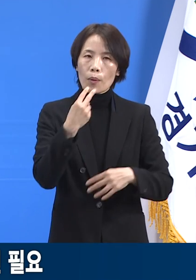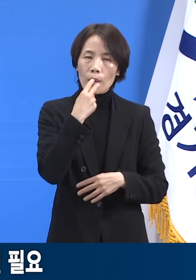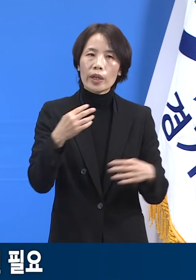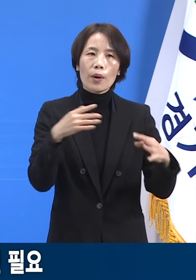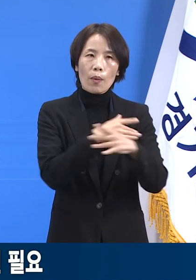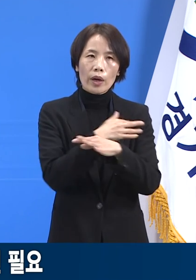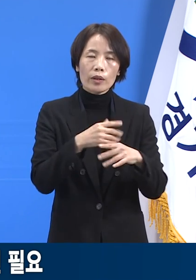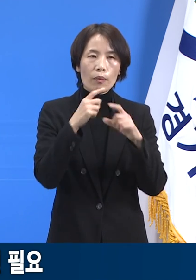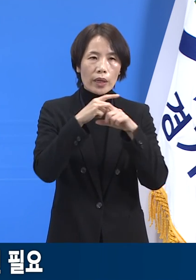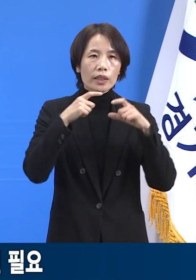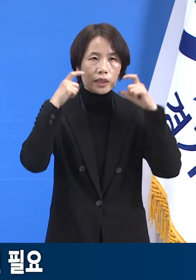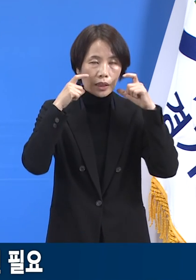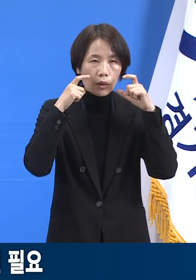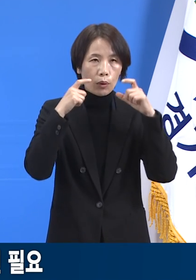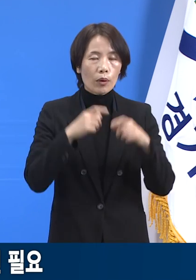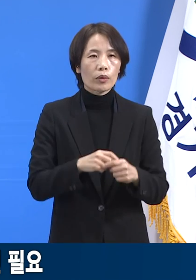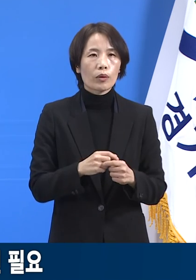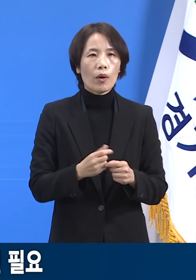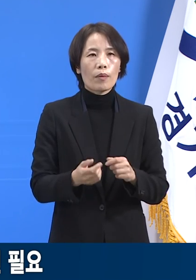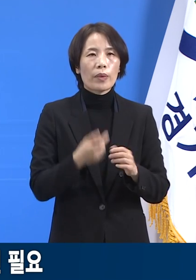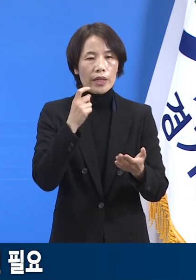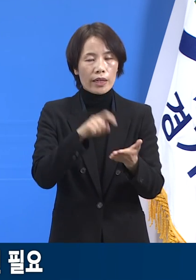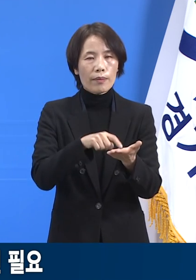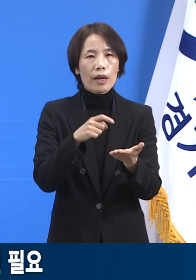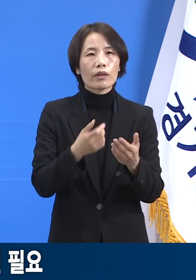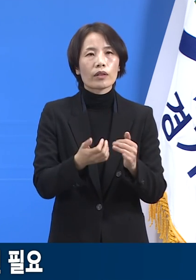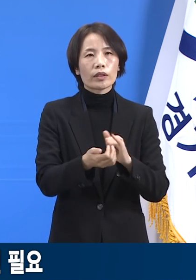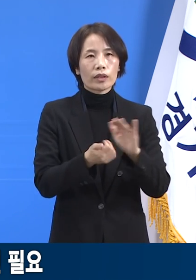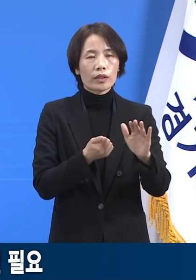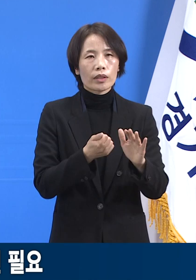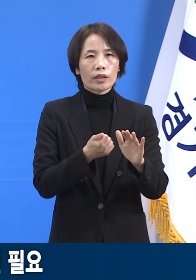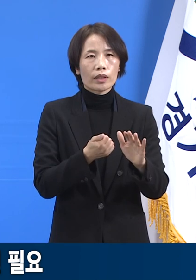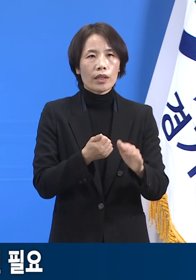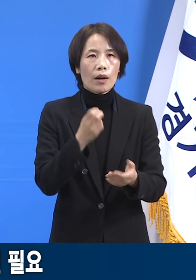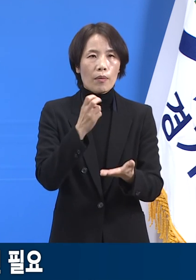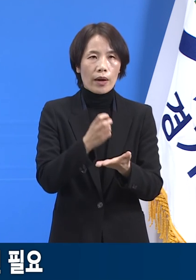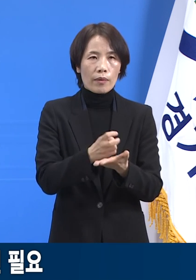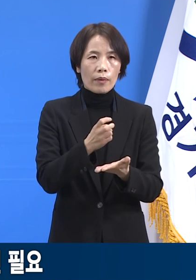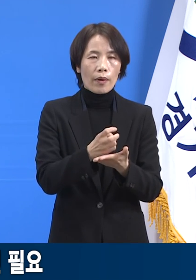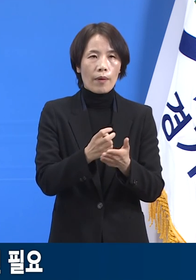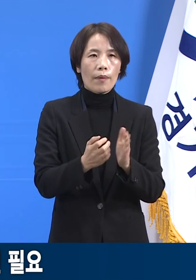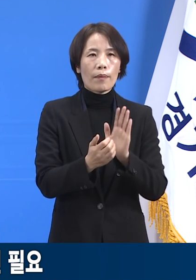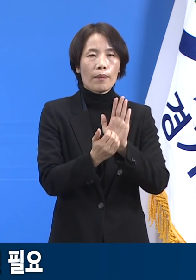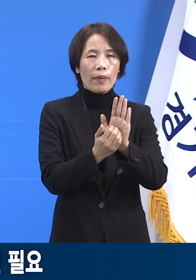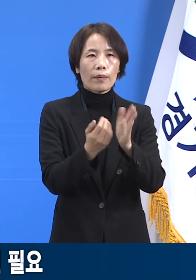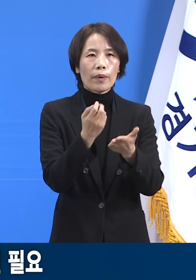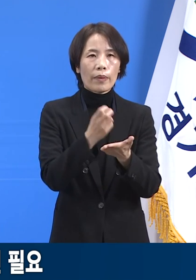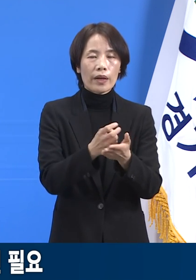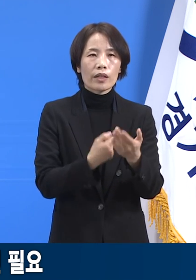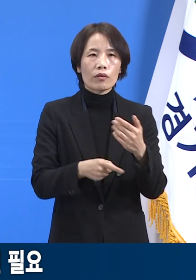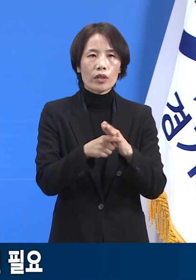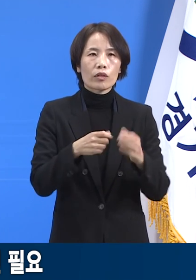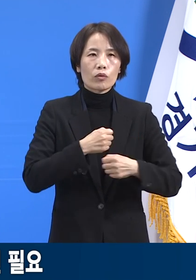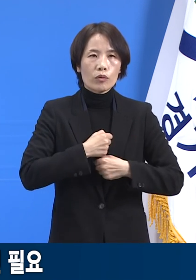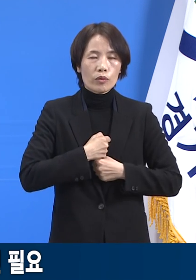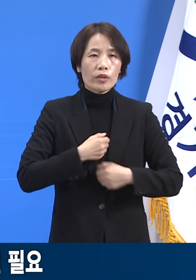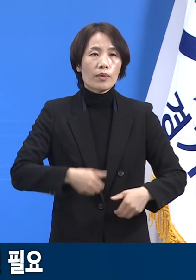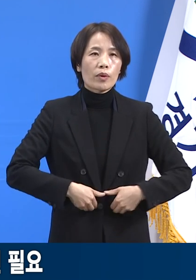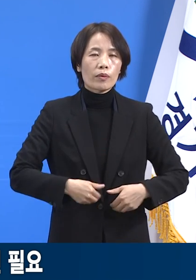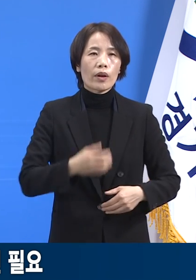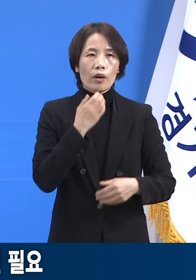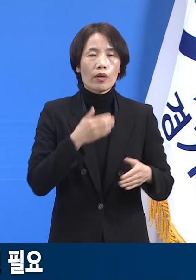관리와 마스크 착용, 유증 상자 조기 발견 등 감염 예방 수칙을 철저히 준수하는 것이 중요합니다.